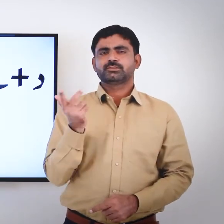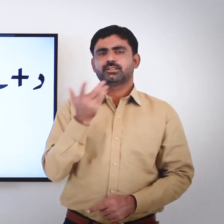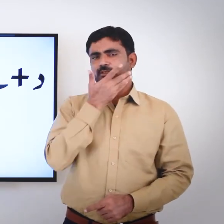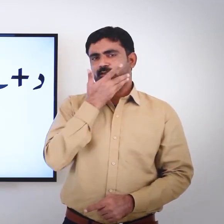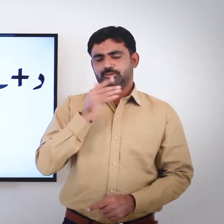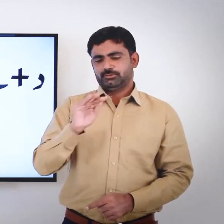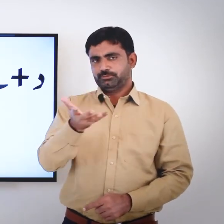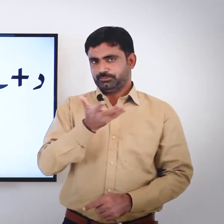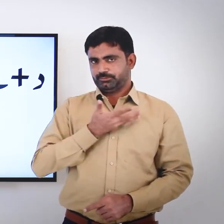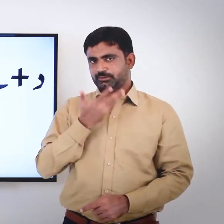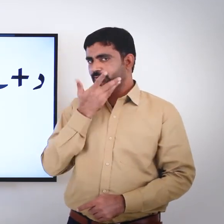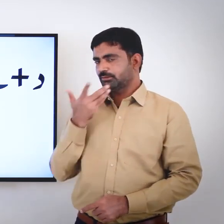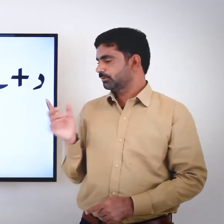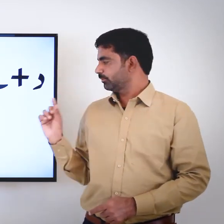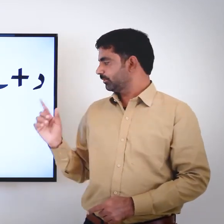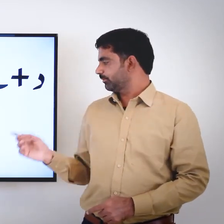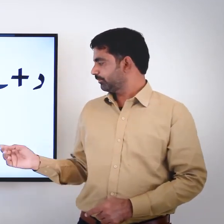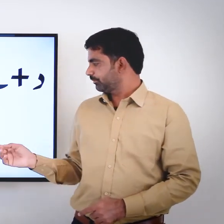ہے کیا لفظ بنے گا؟ دیکھیے،